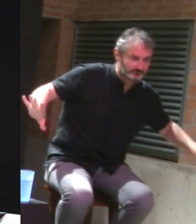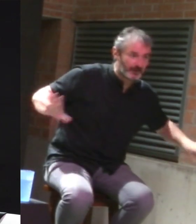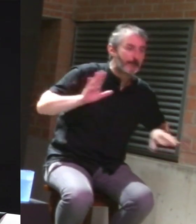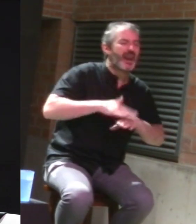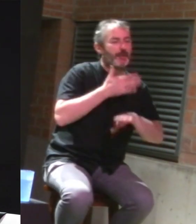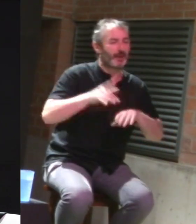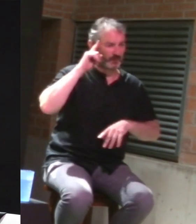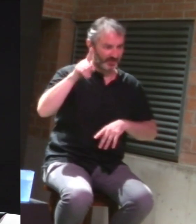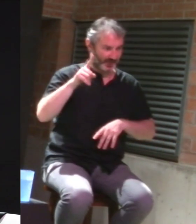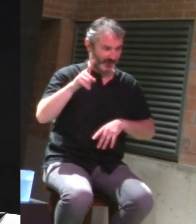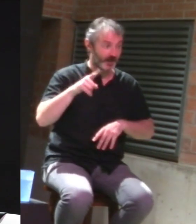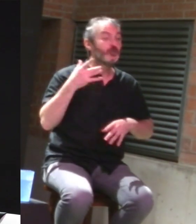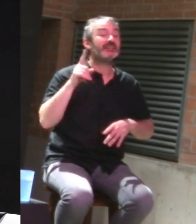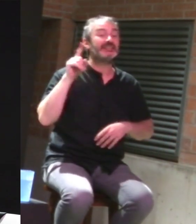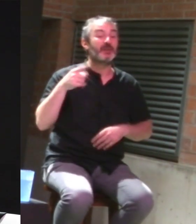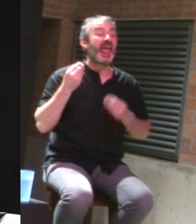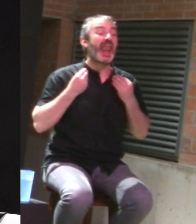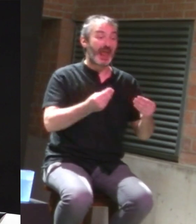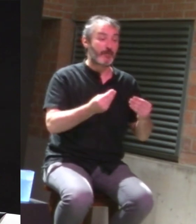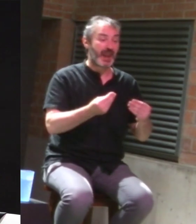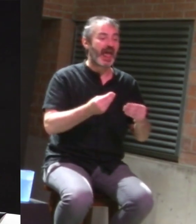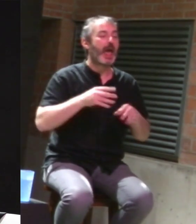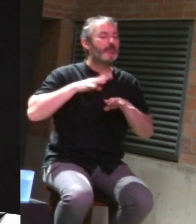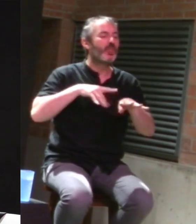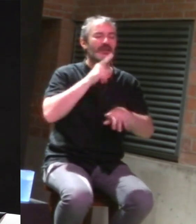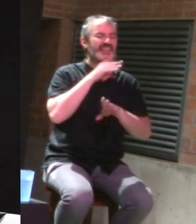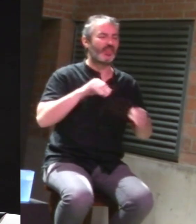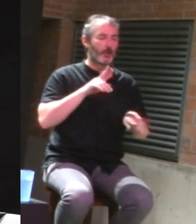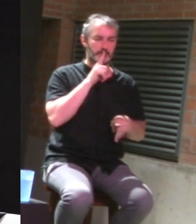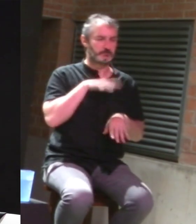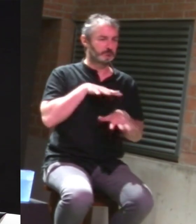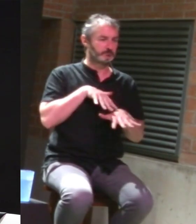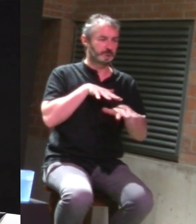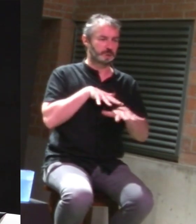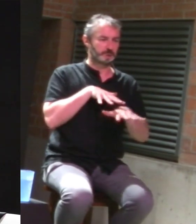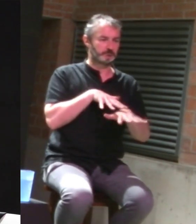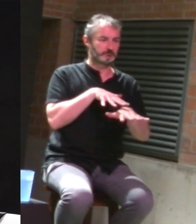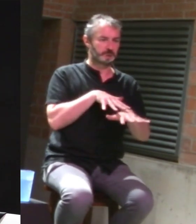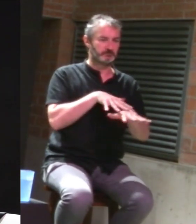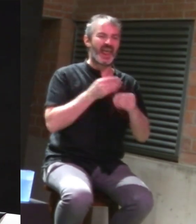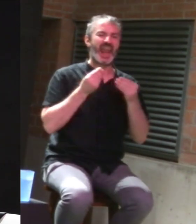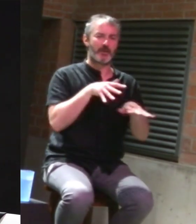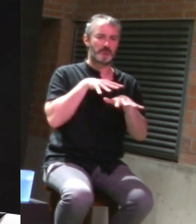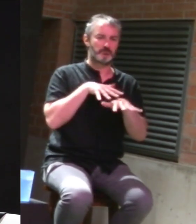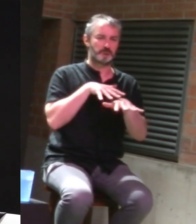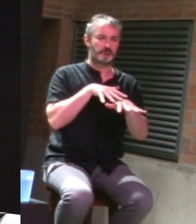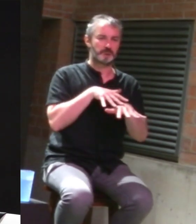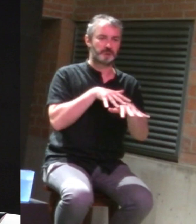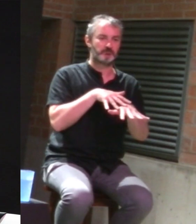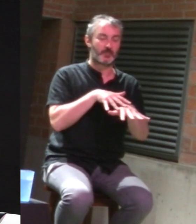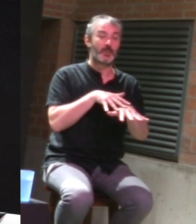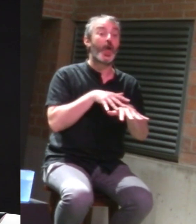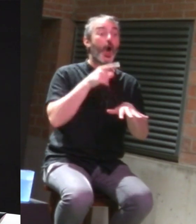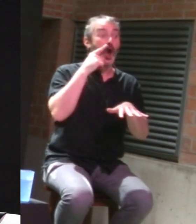manifestació important, silenciosa, a les Rambles, en 1913, les dones van al centre de la Rambla i els homes marxen